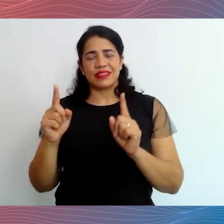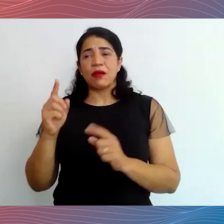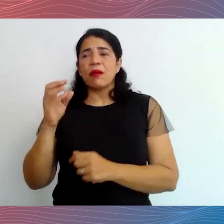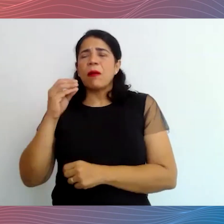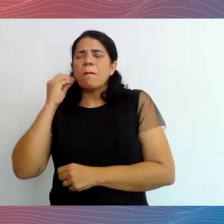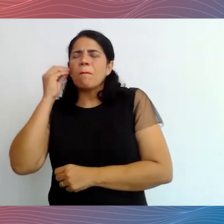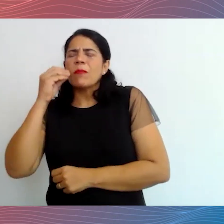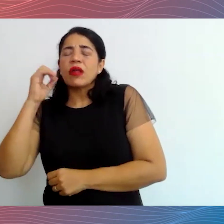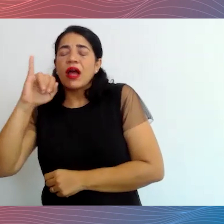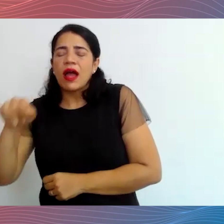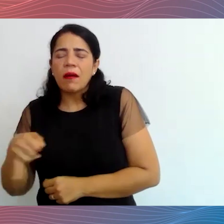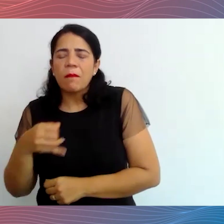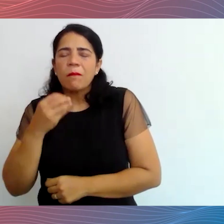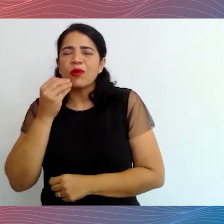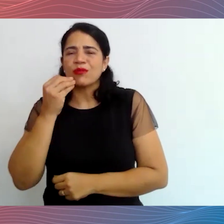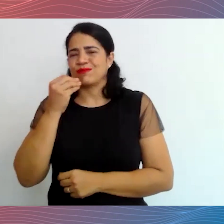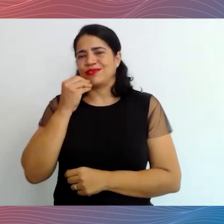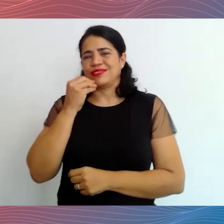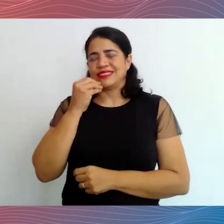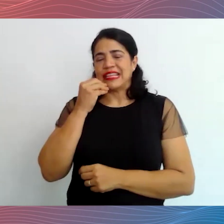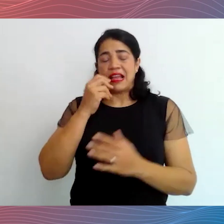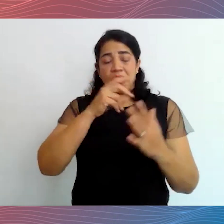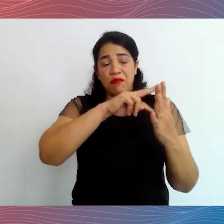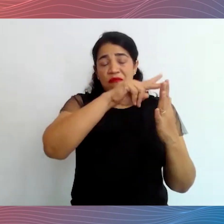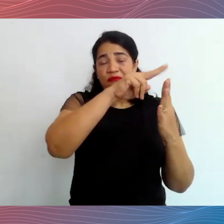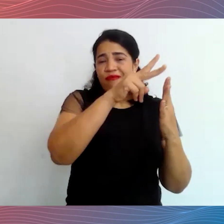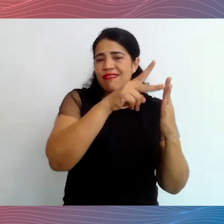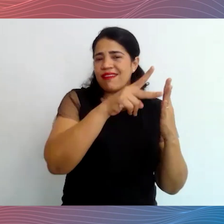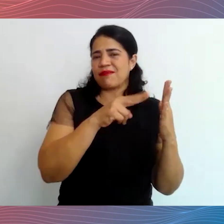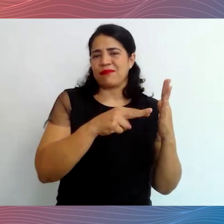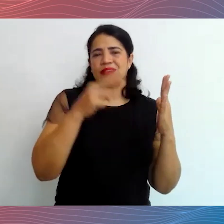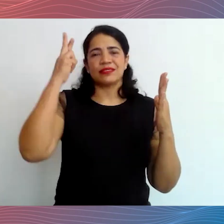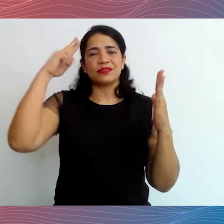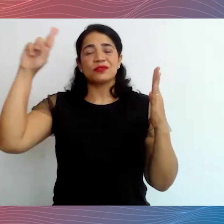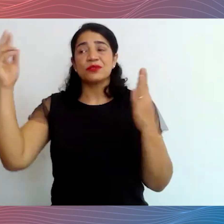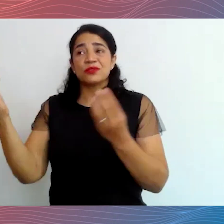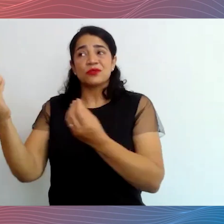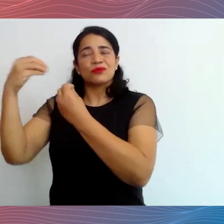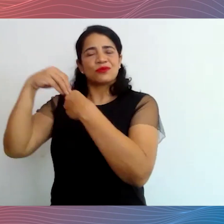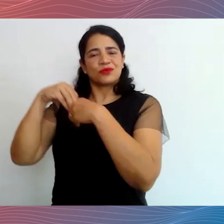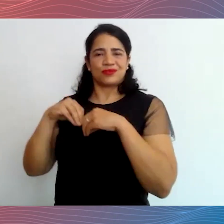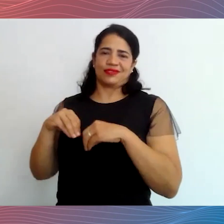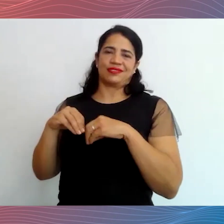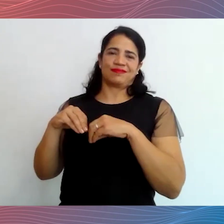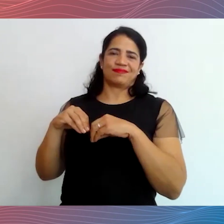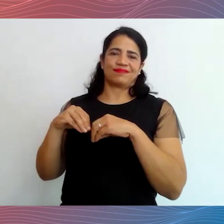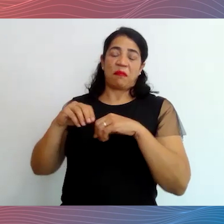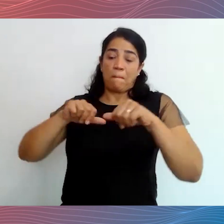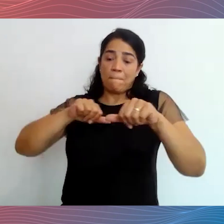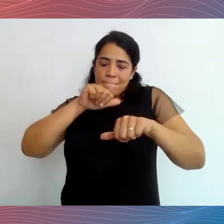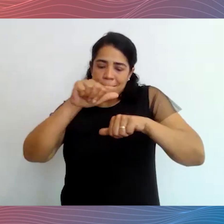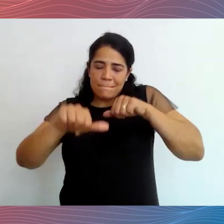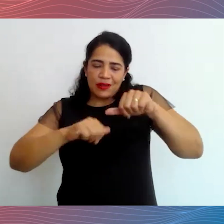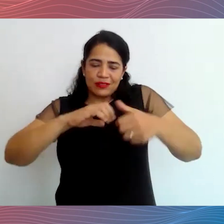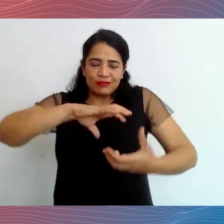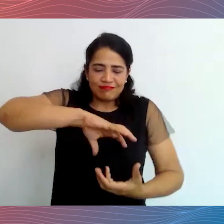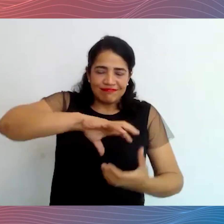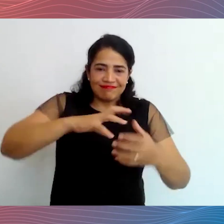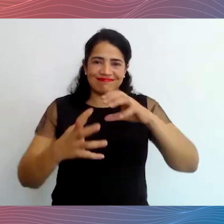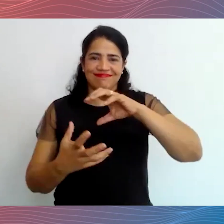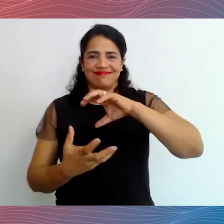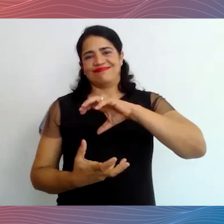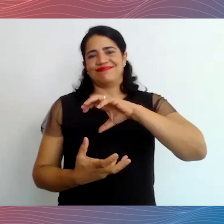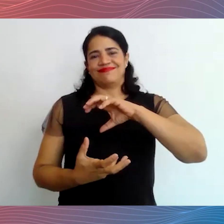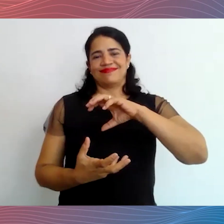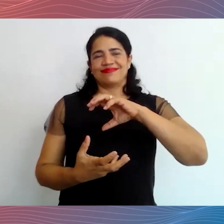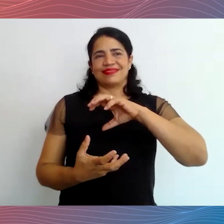que o Senhor está nos dando, essas ferramentas que o Senhor está nos dando para virar, irmãos, realmente dar as